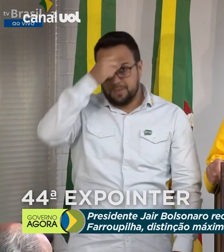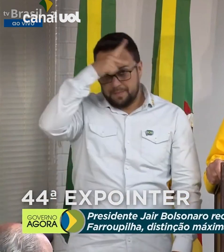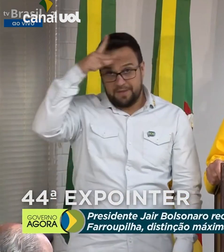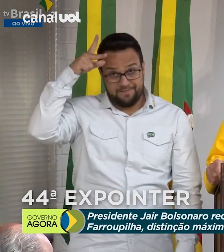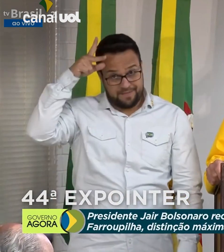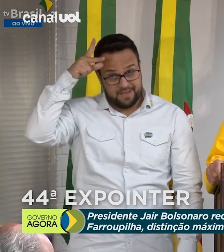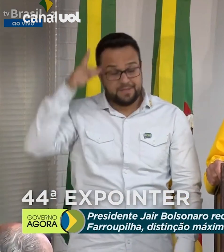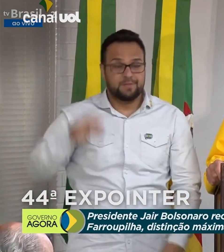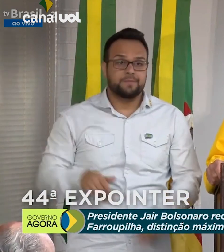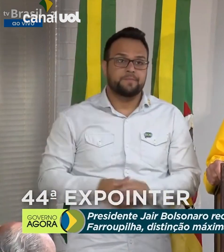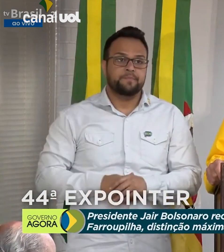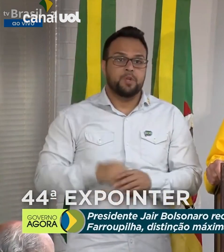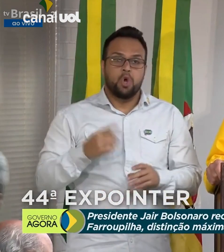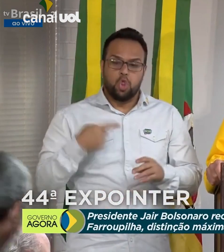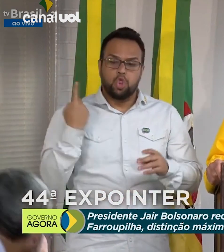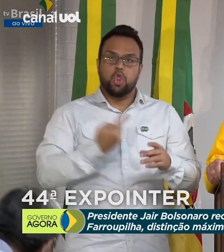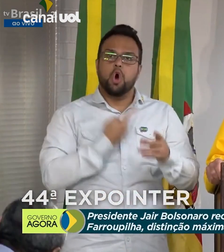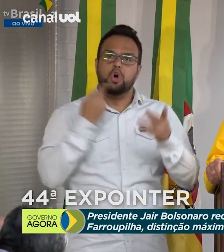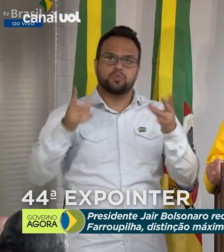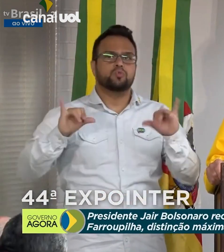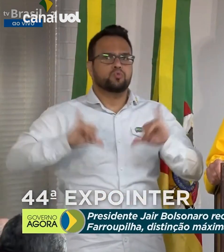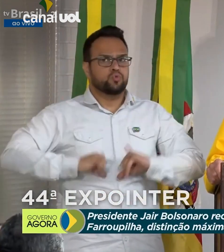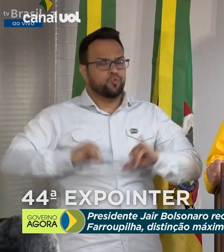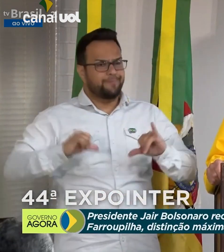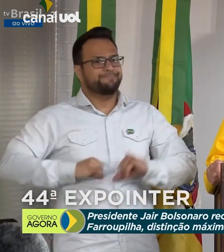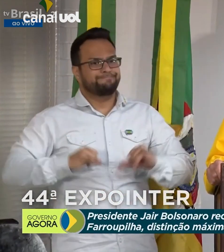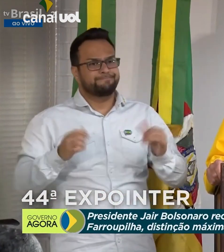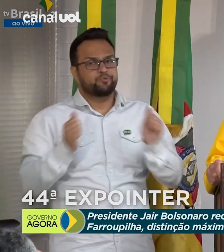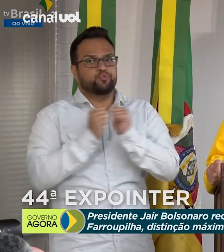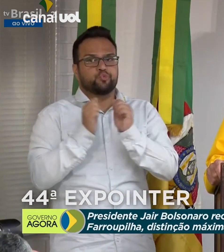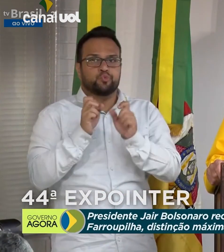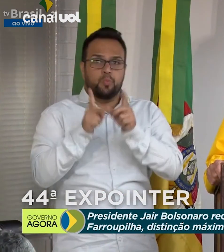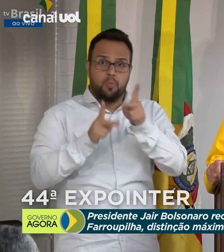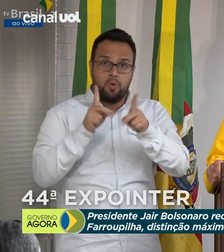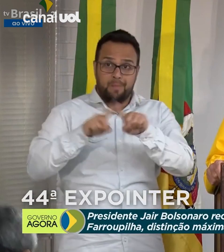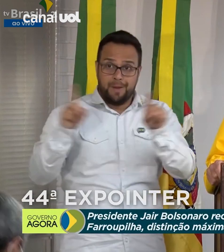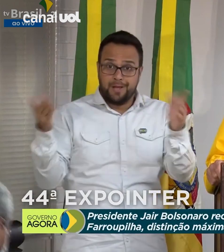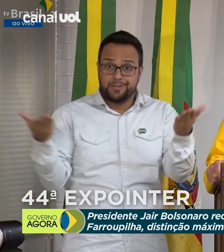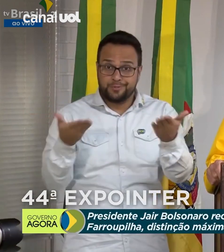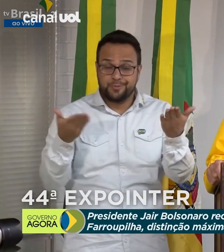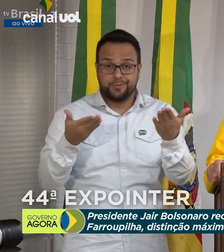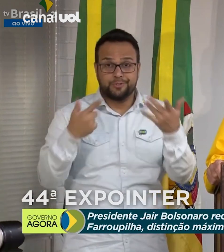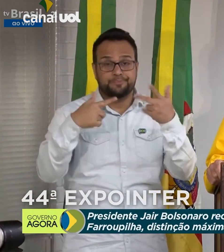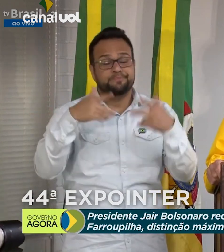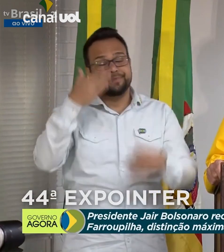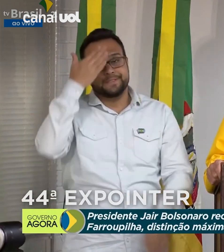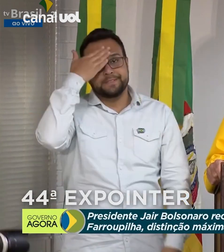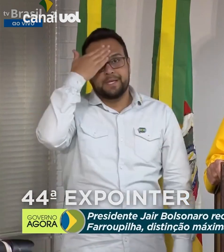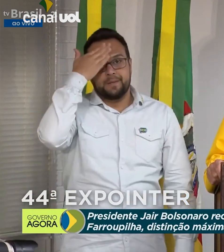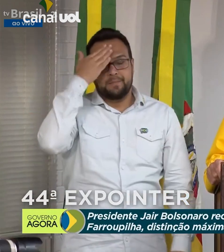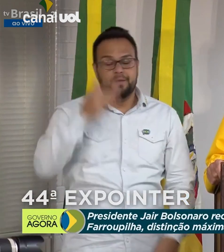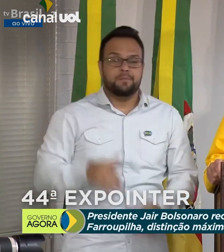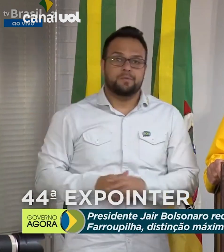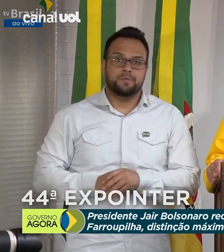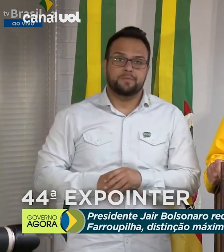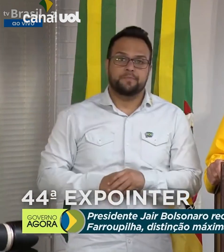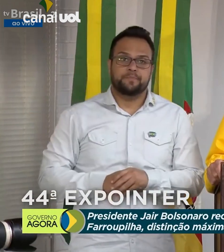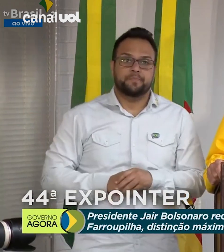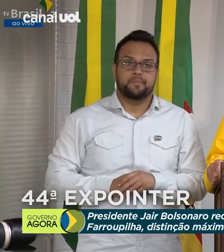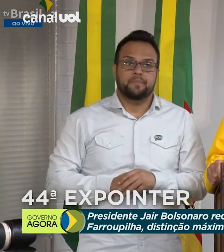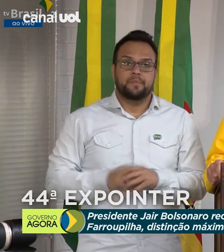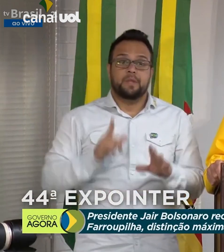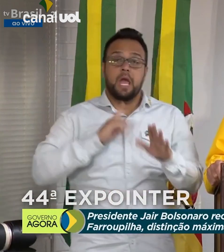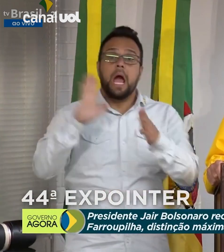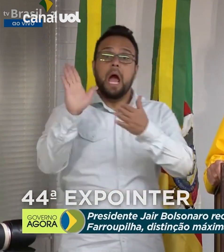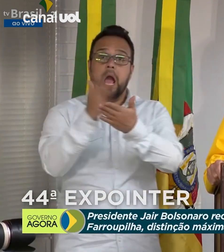prefeitos. Sofreram, sofremos juntos. Hoje sabemos o que alguns, ao